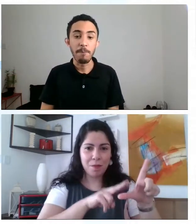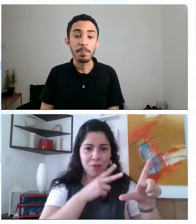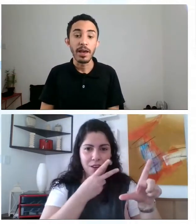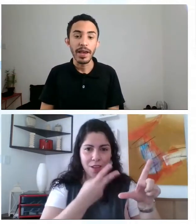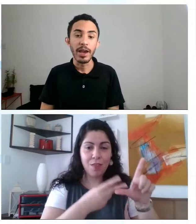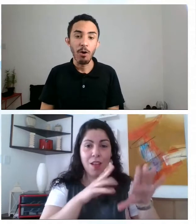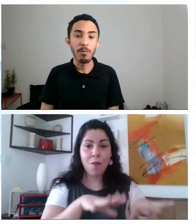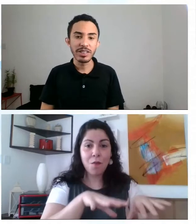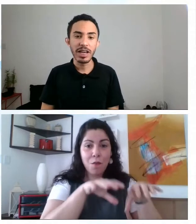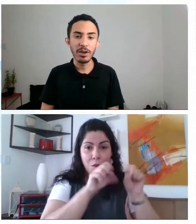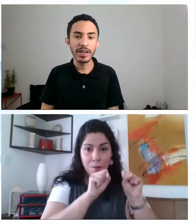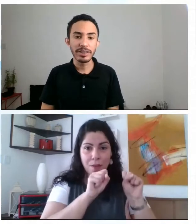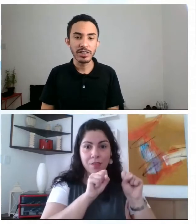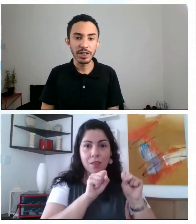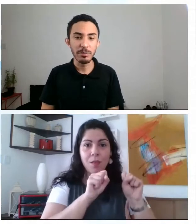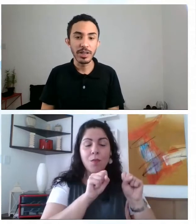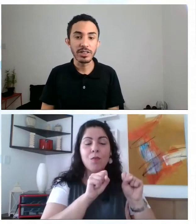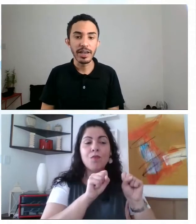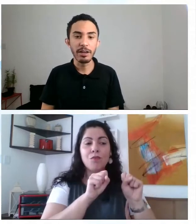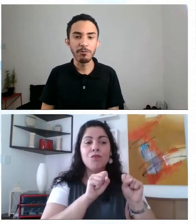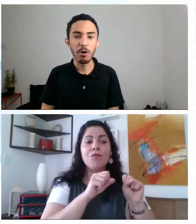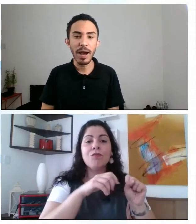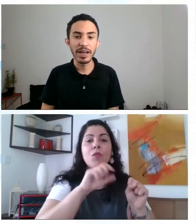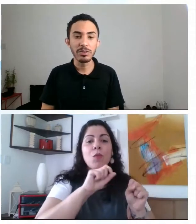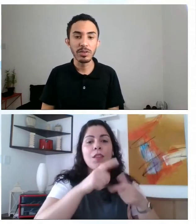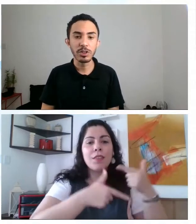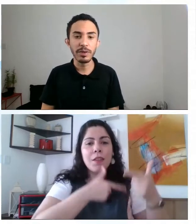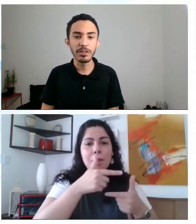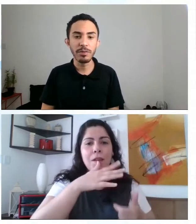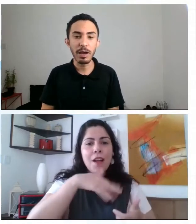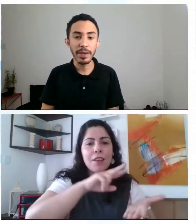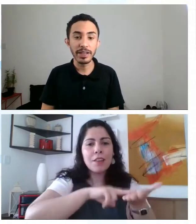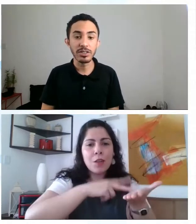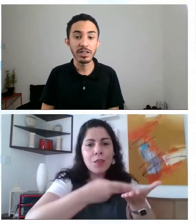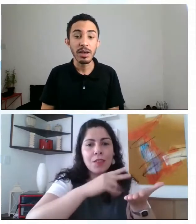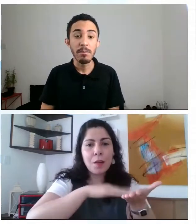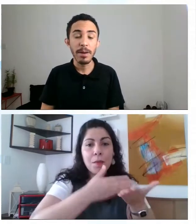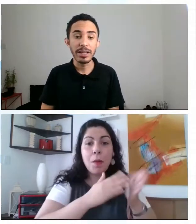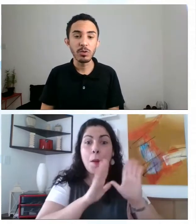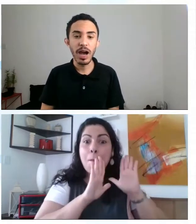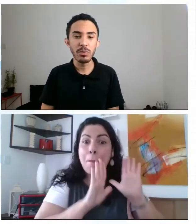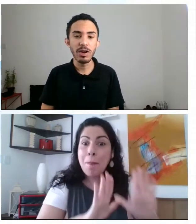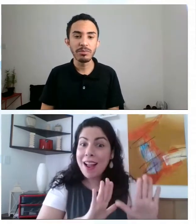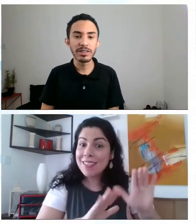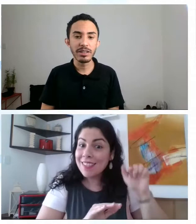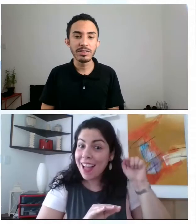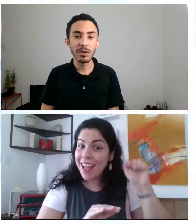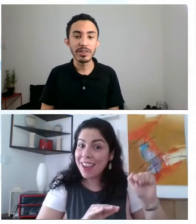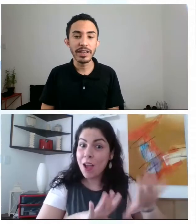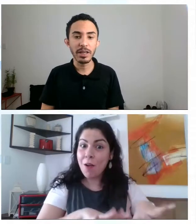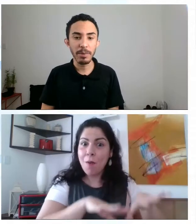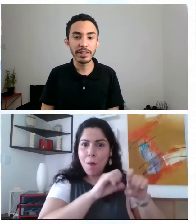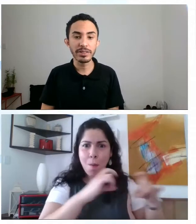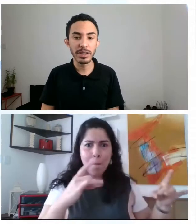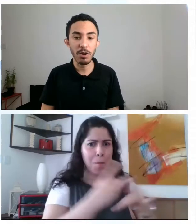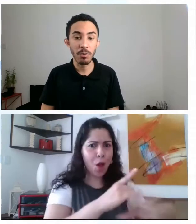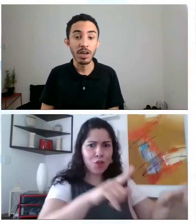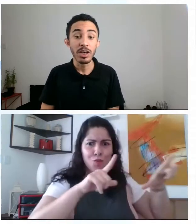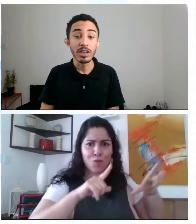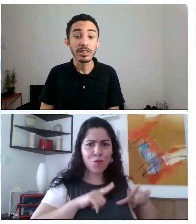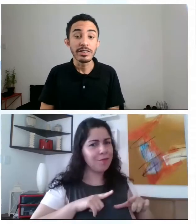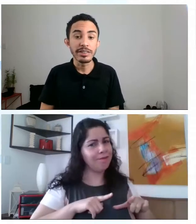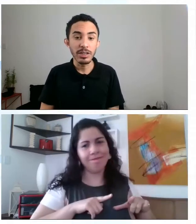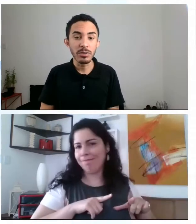Então, o bacharel em letras libras, ele é formado especificamente para atuar no campo da tradução e da